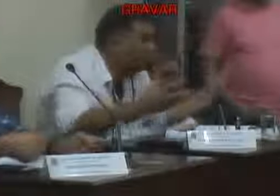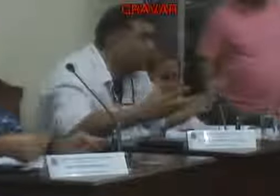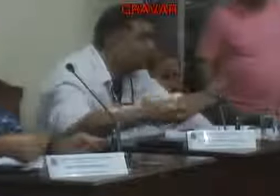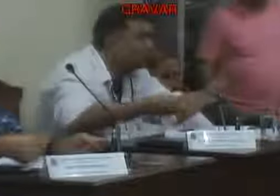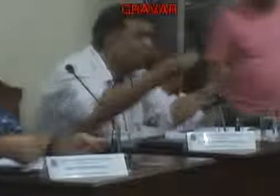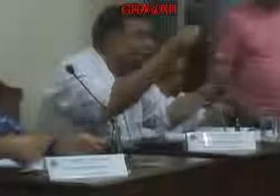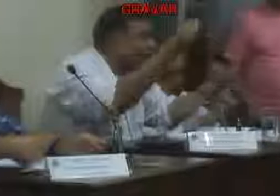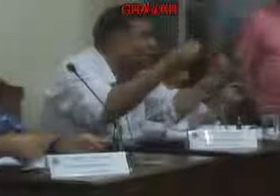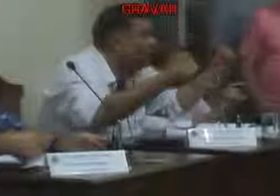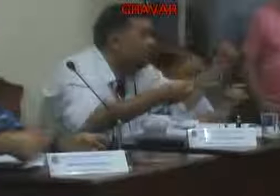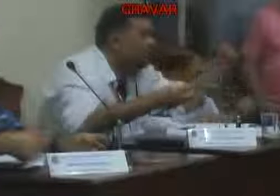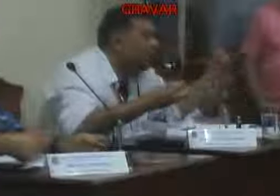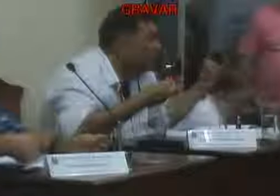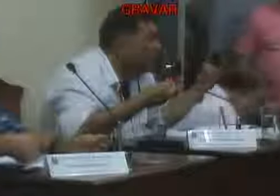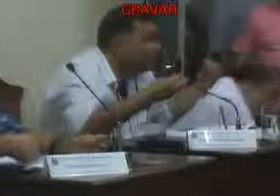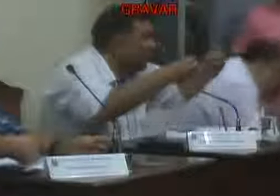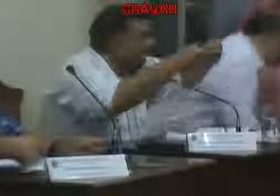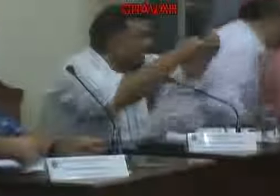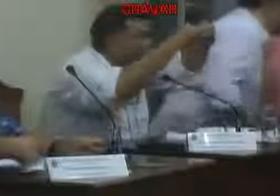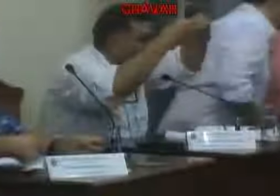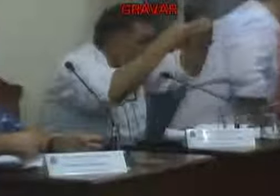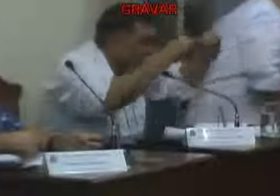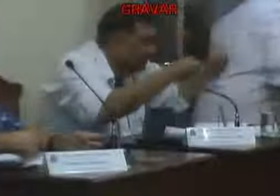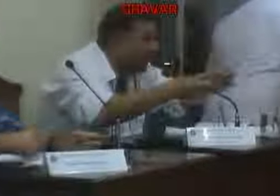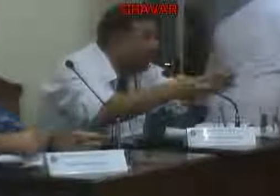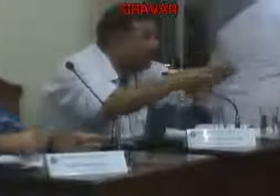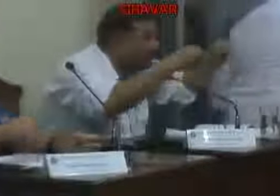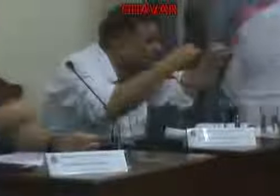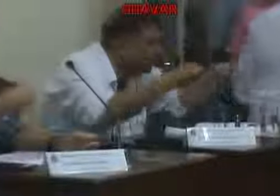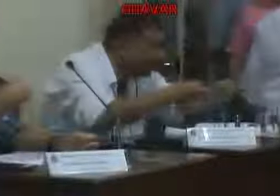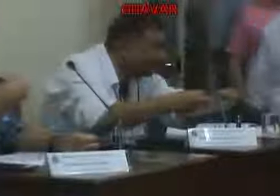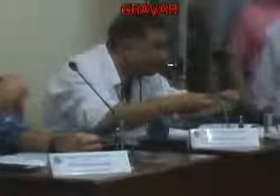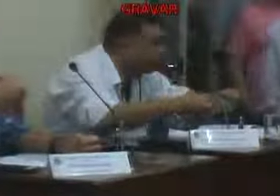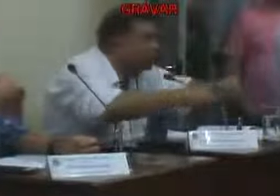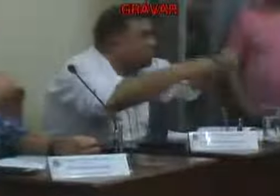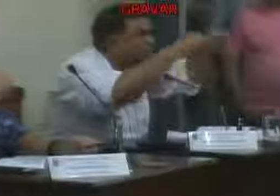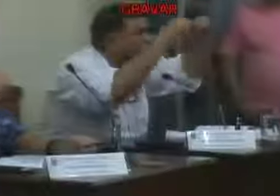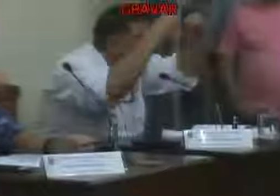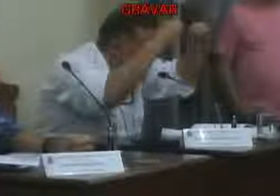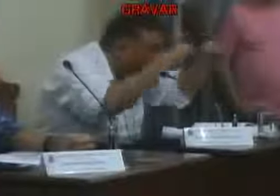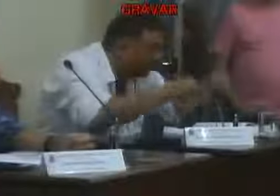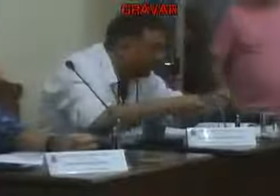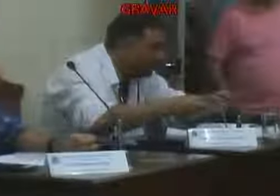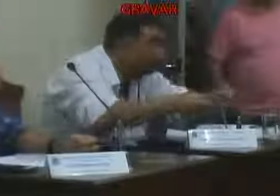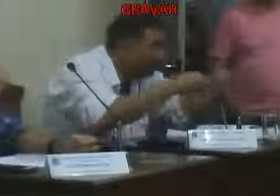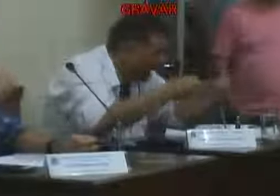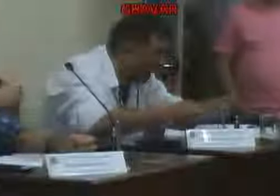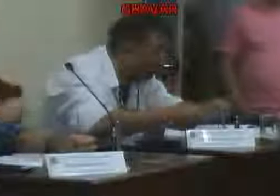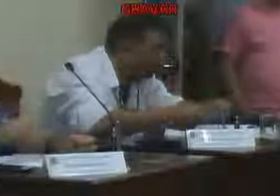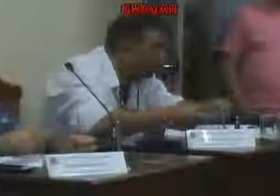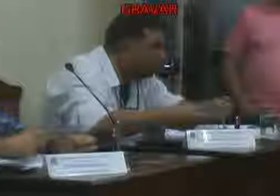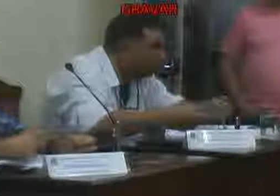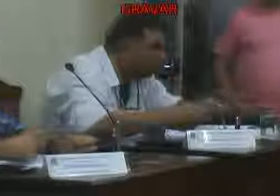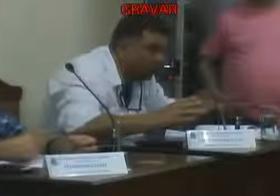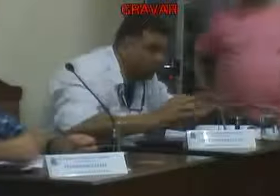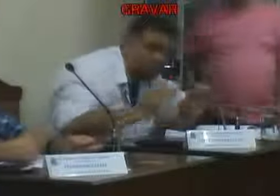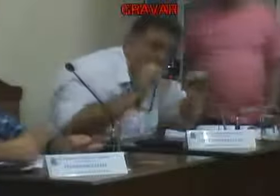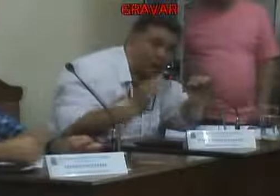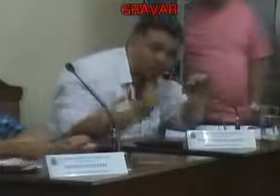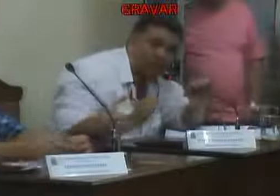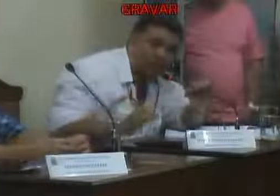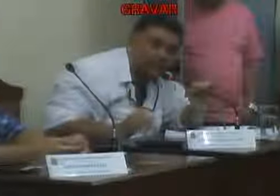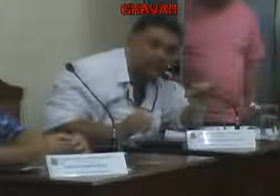Então, você não se ouve. Olha, a elaboração, a redação, o texto jurídico é pobre, fraco. Então,